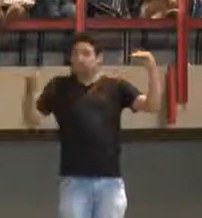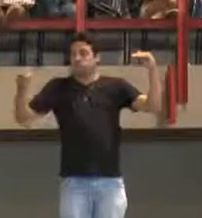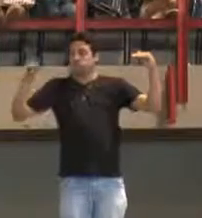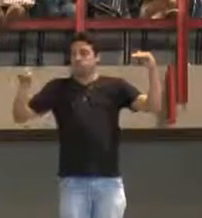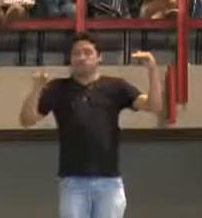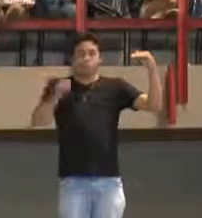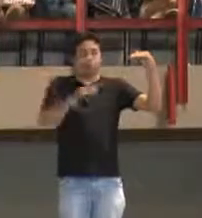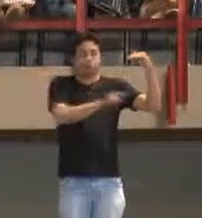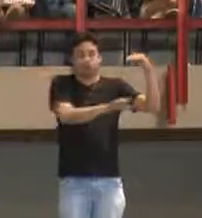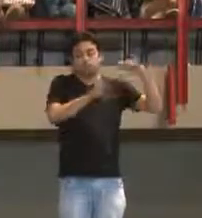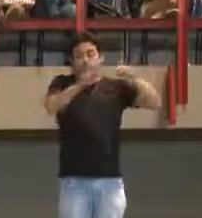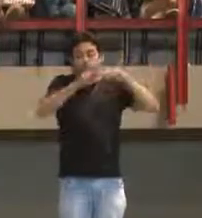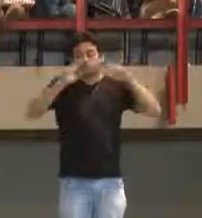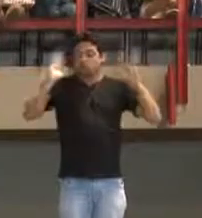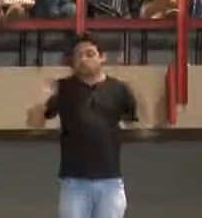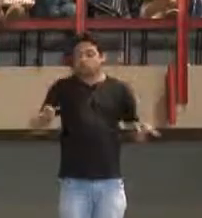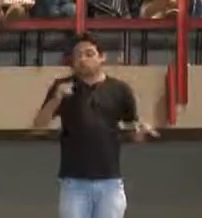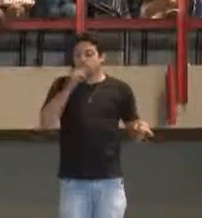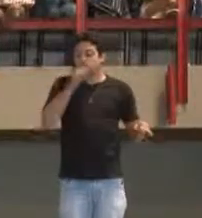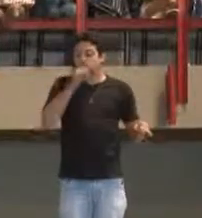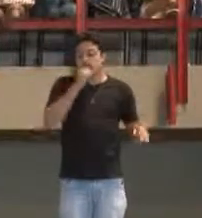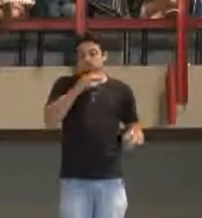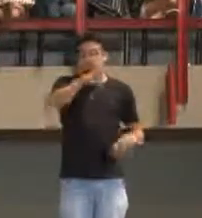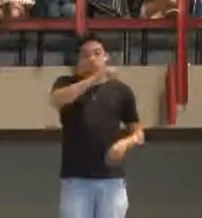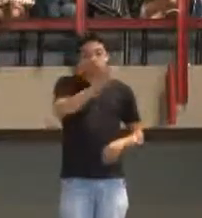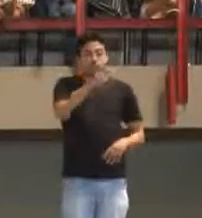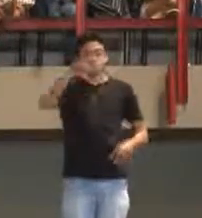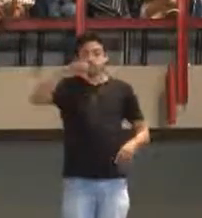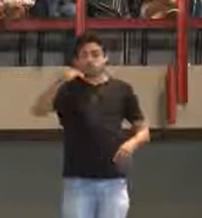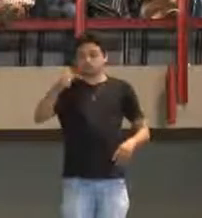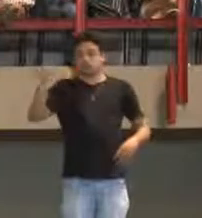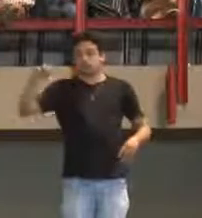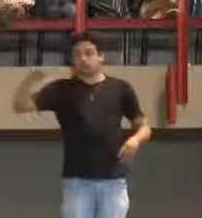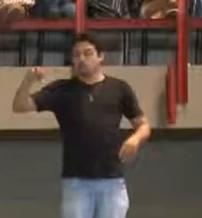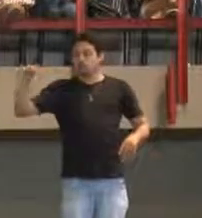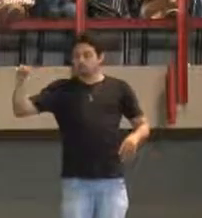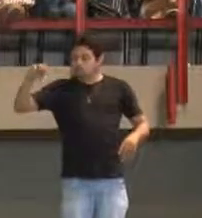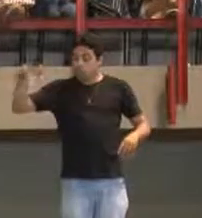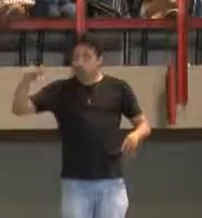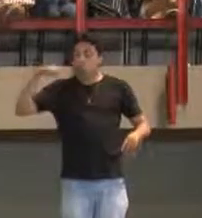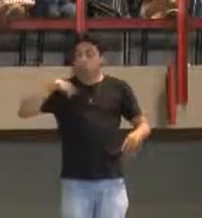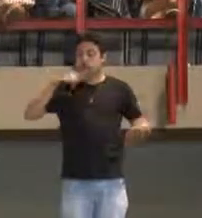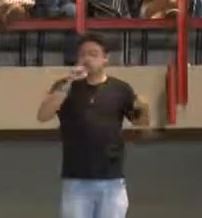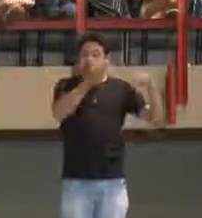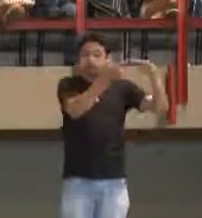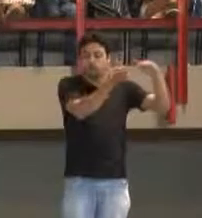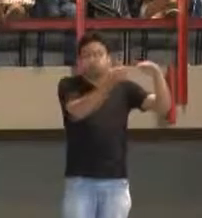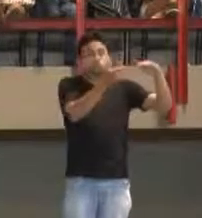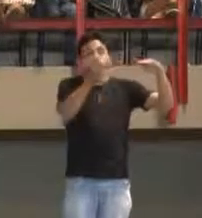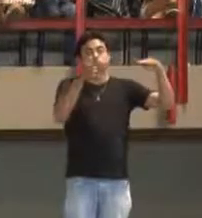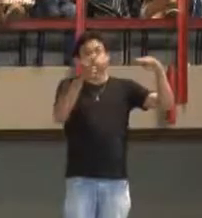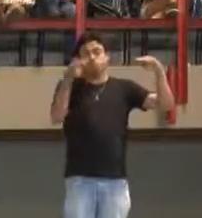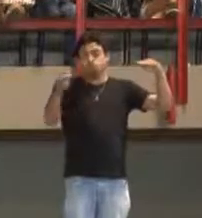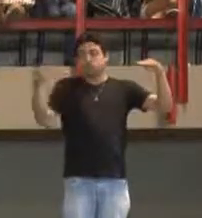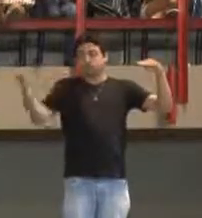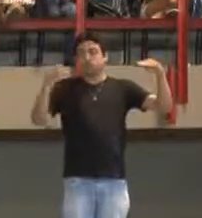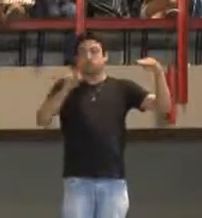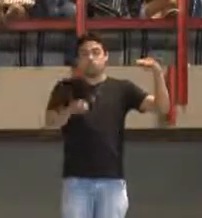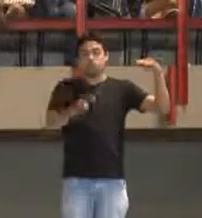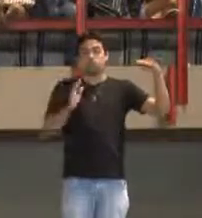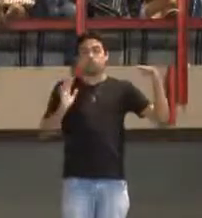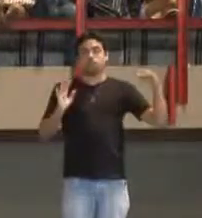95, 97 e 99, ó, 20 mil, 20 mil e 20